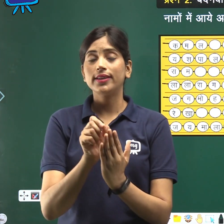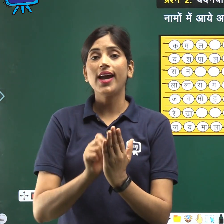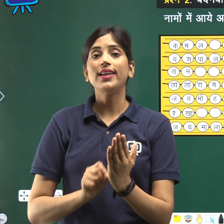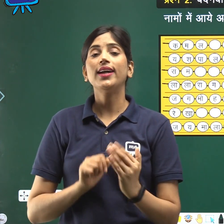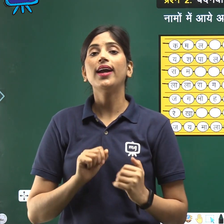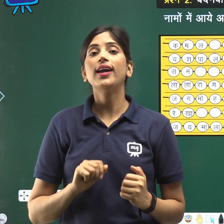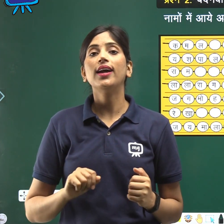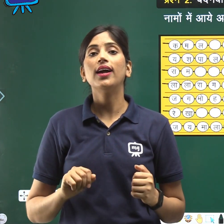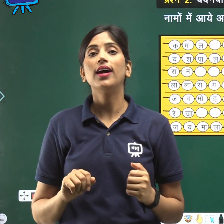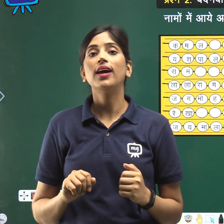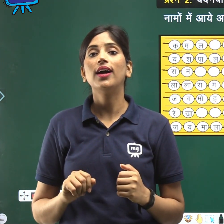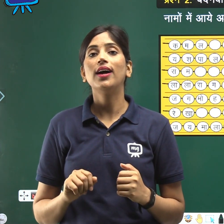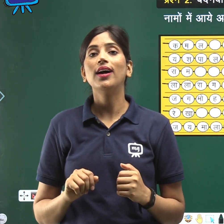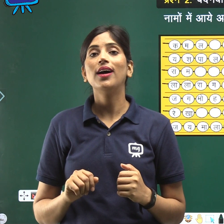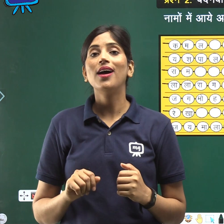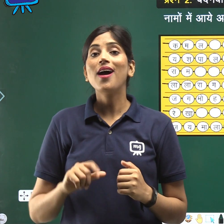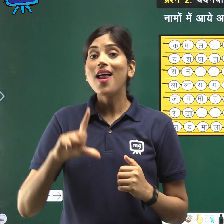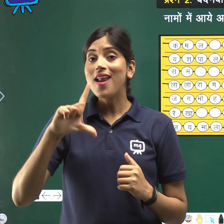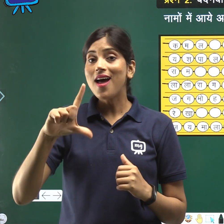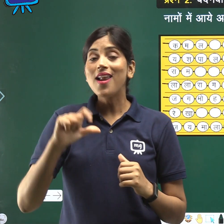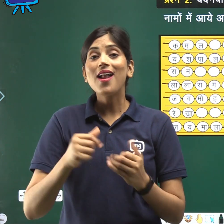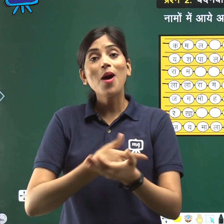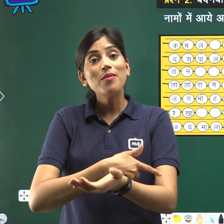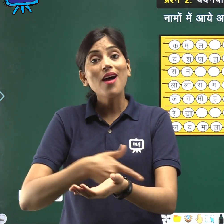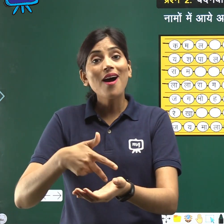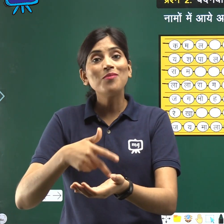है? लाला राम।